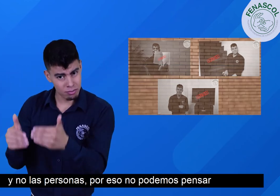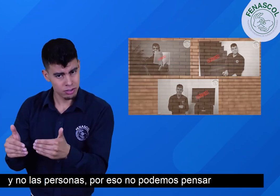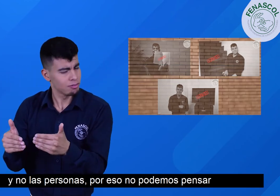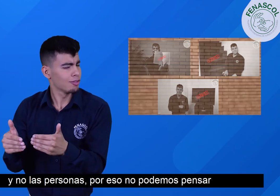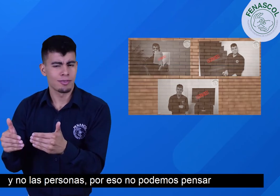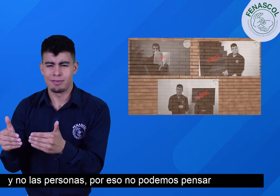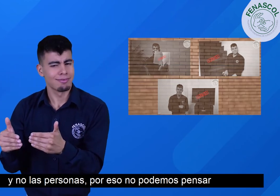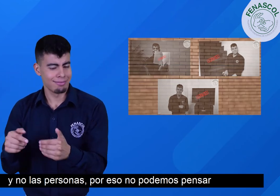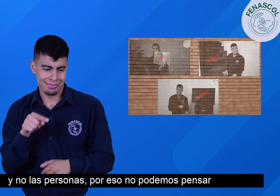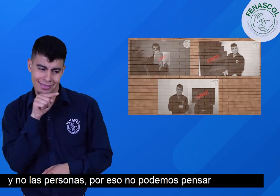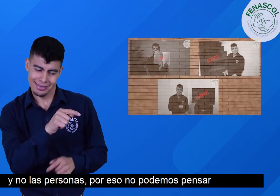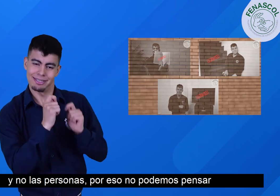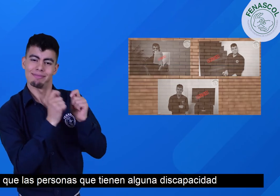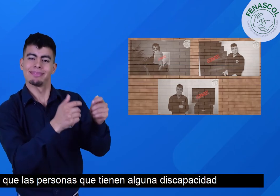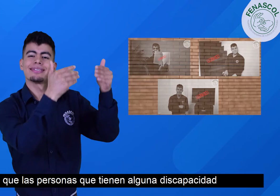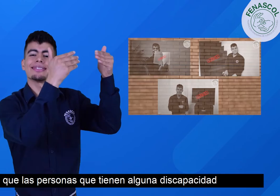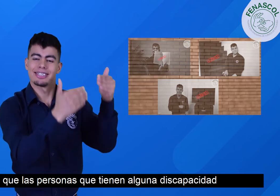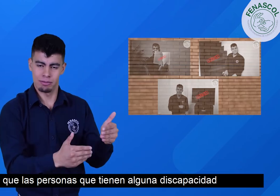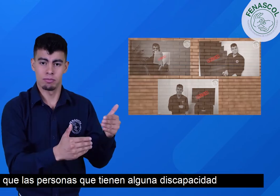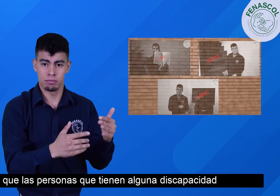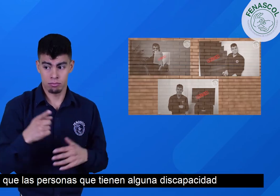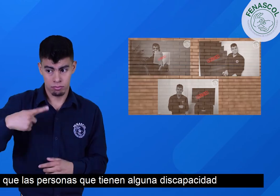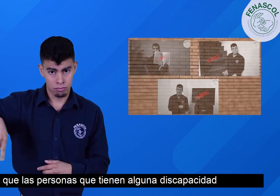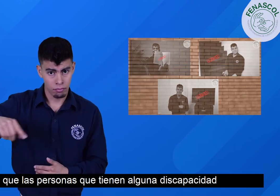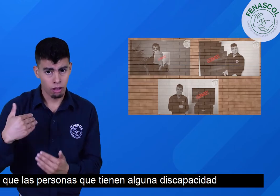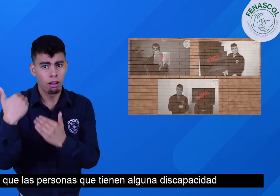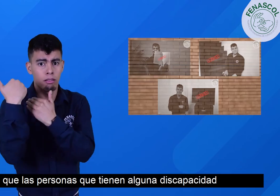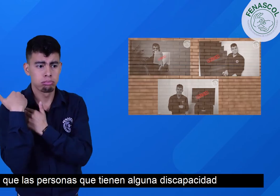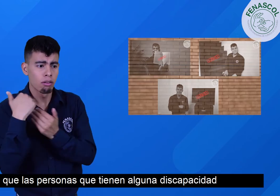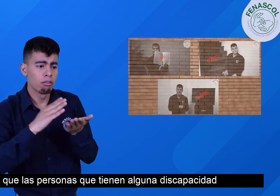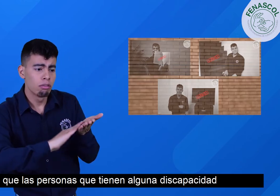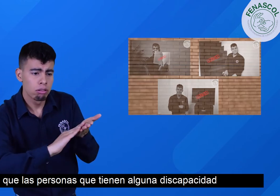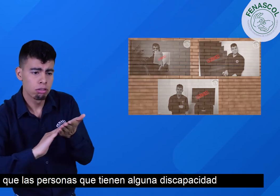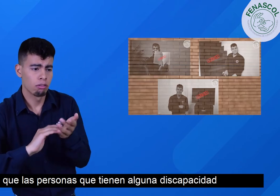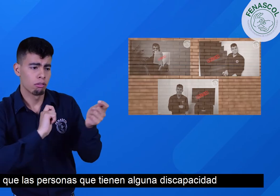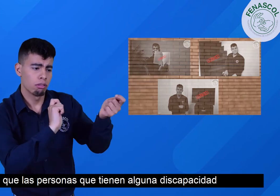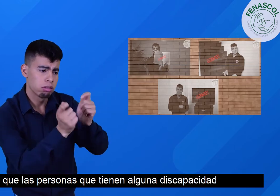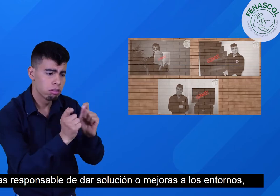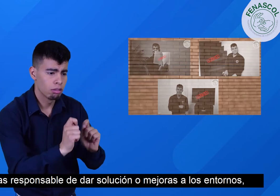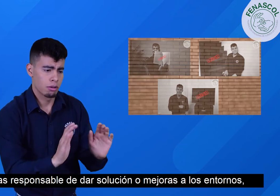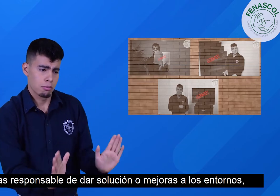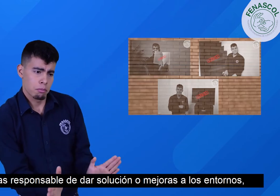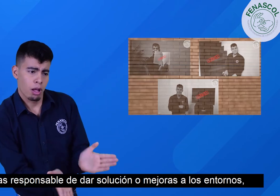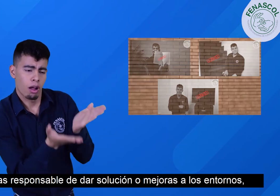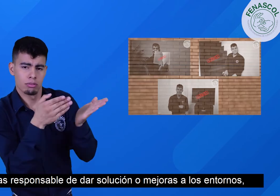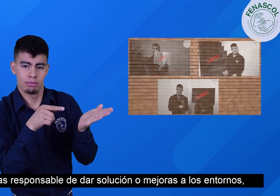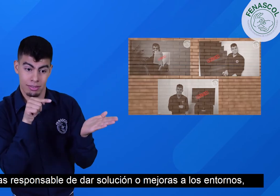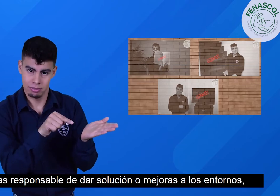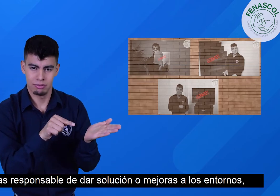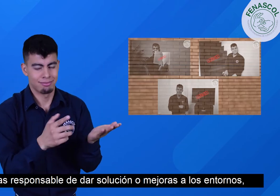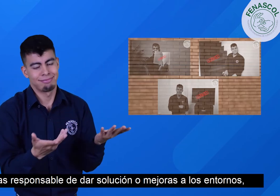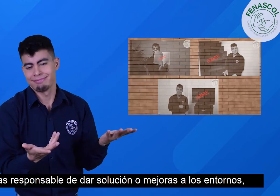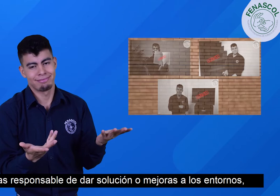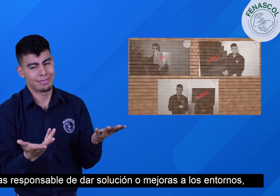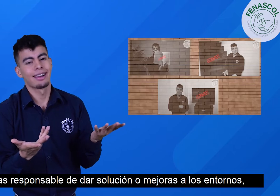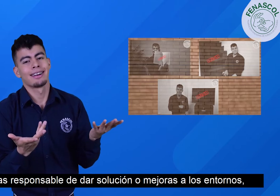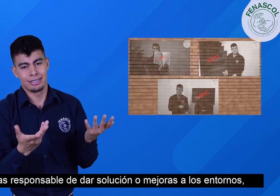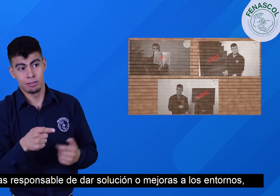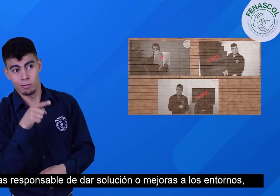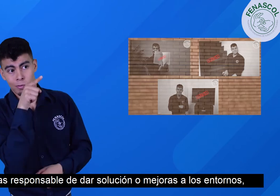eso no podemos pensar que las personas que tienen alguna discapacidad son las responsables de dar solución o mejoras a los